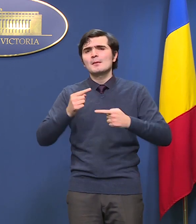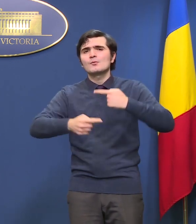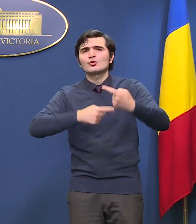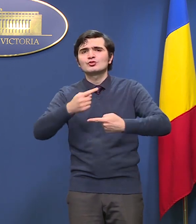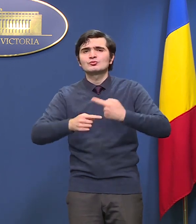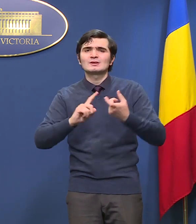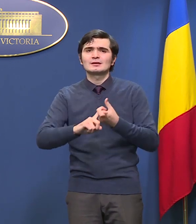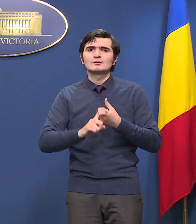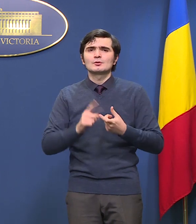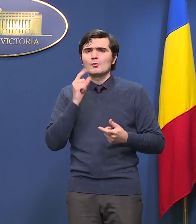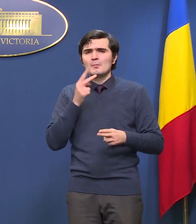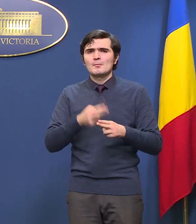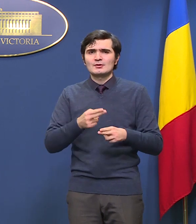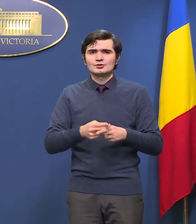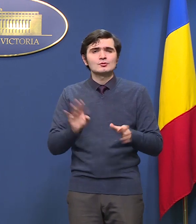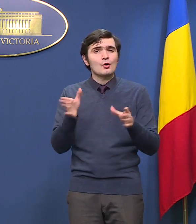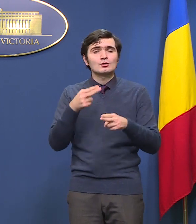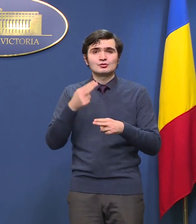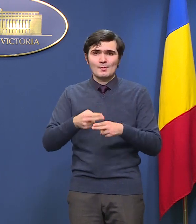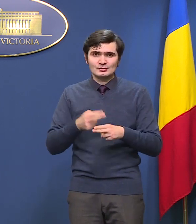privitoare la pacienți. Orice pacient care prezintă